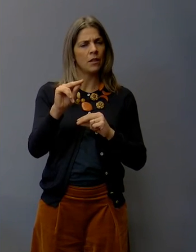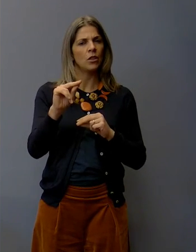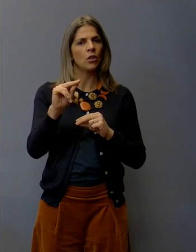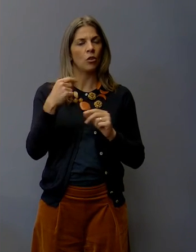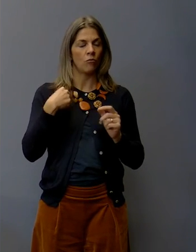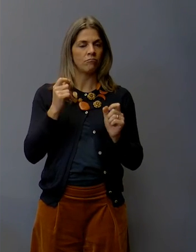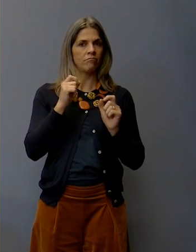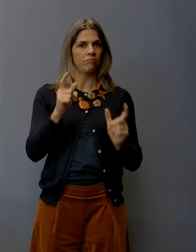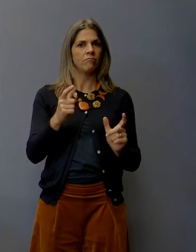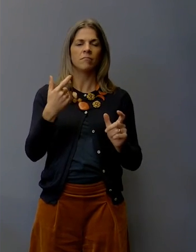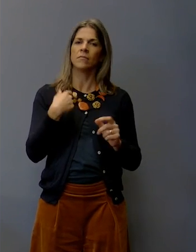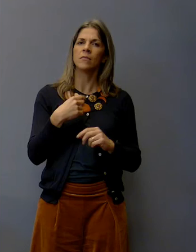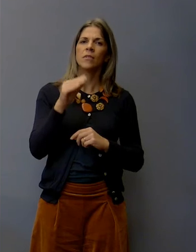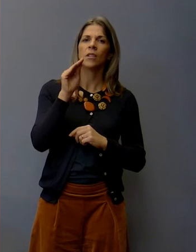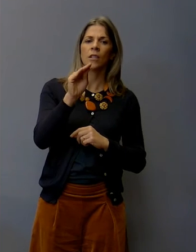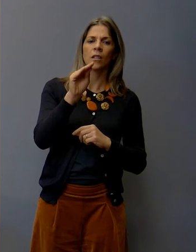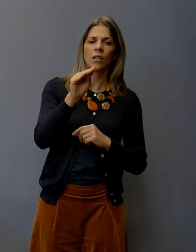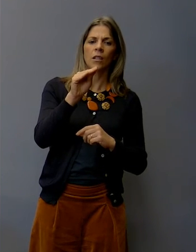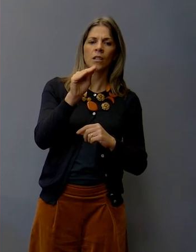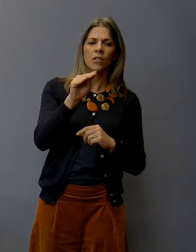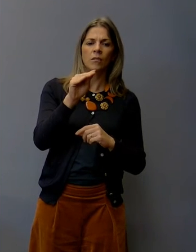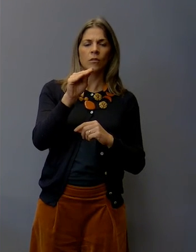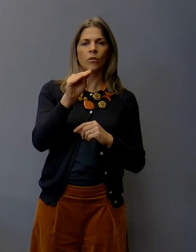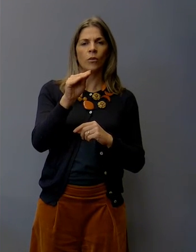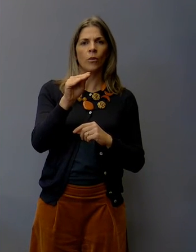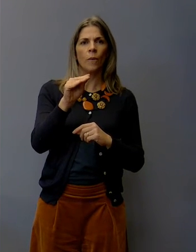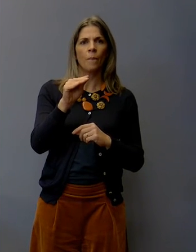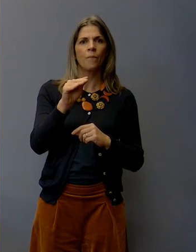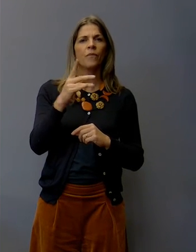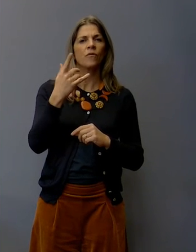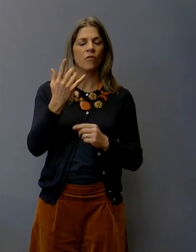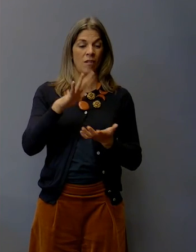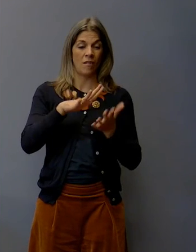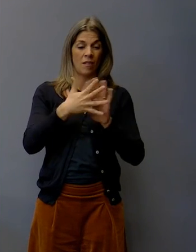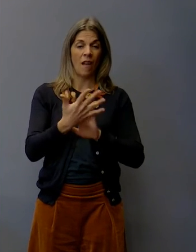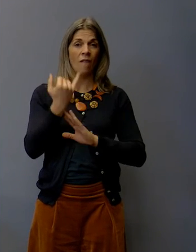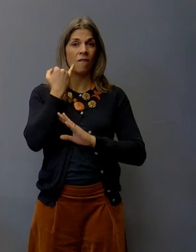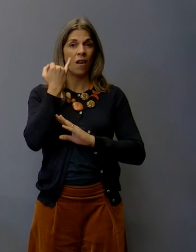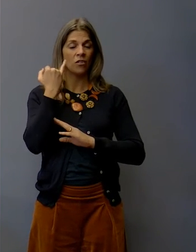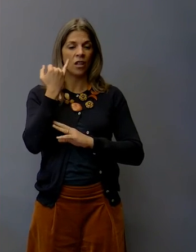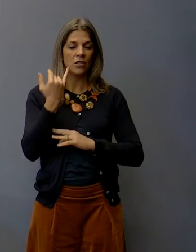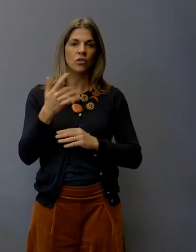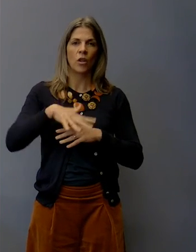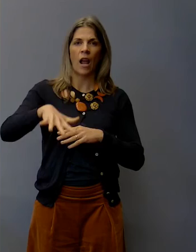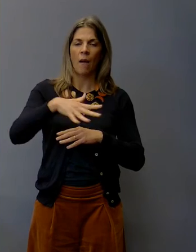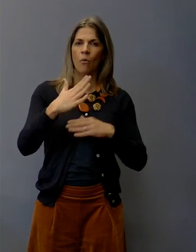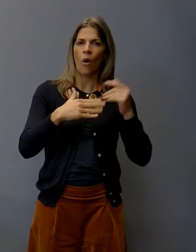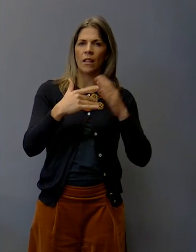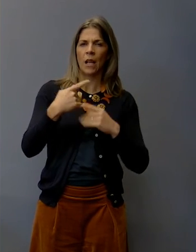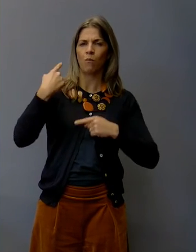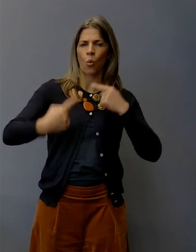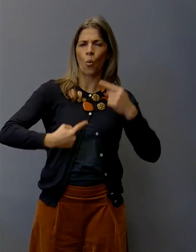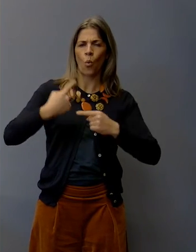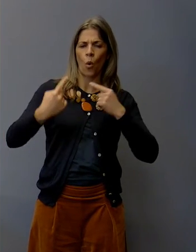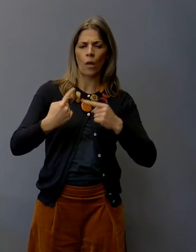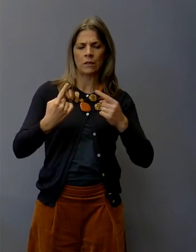rispetto alla facilitazione delle lavorazioni nel campo edile alla riduzione della burocrazia senza minare gli aspetti